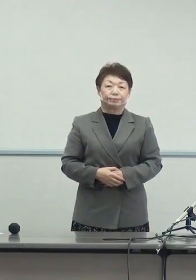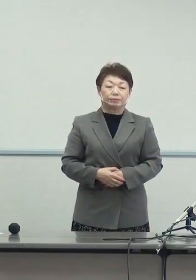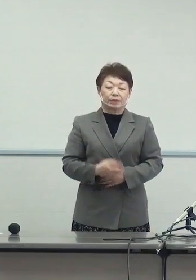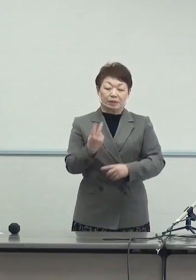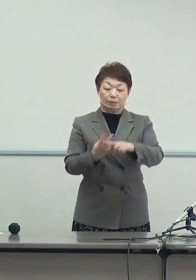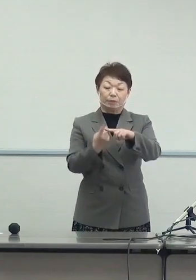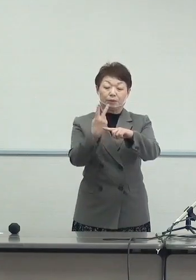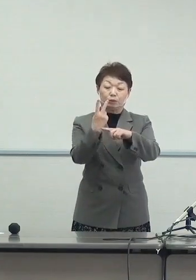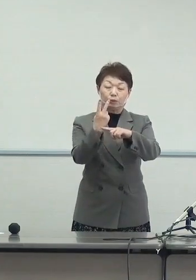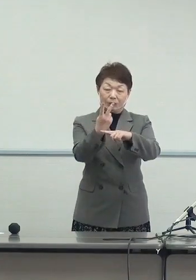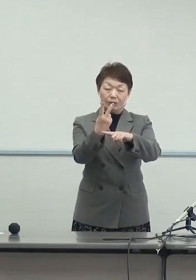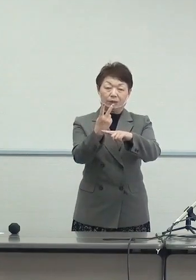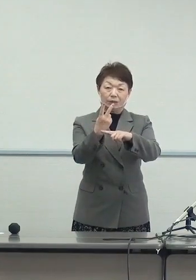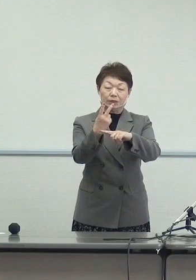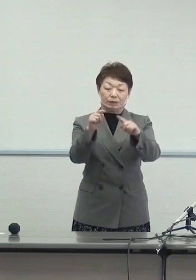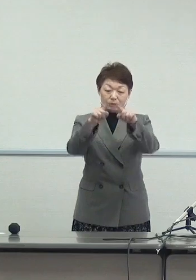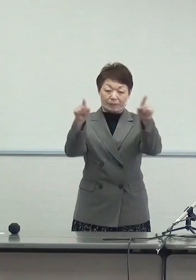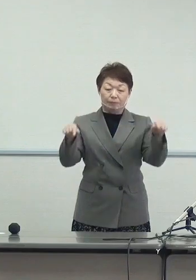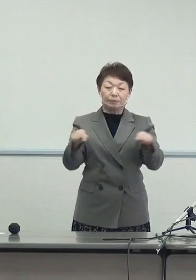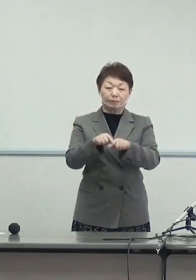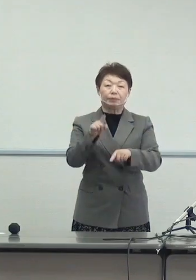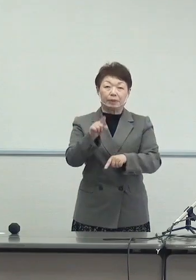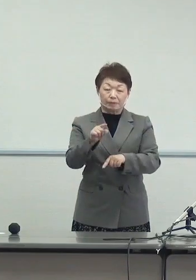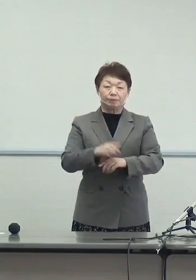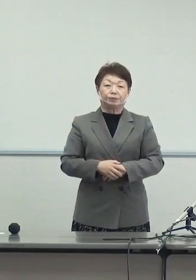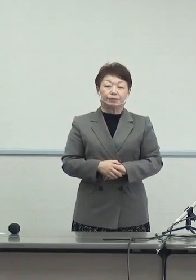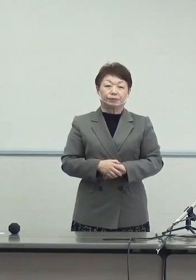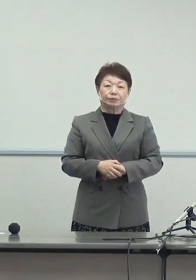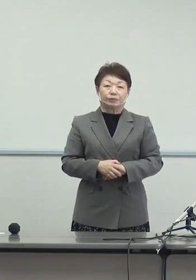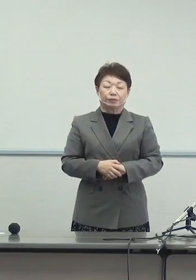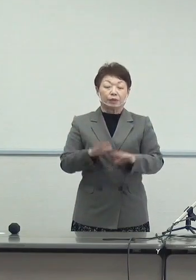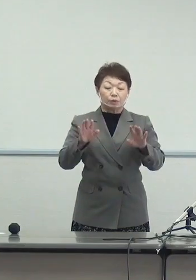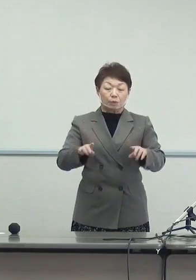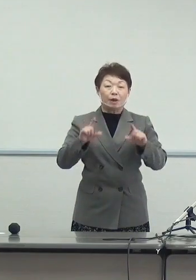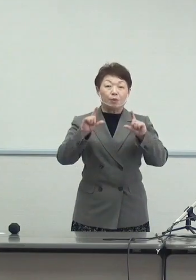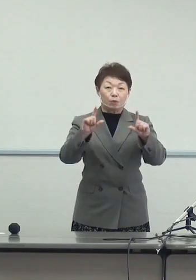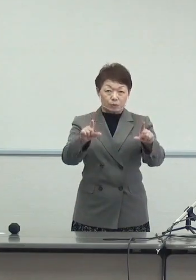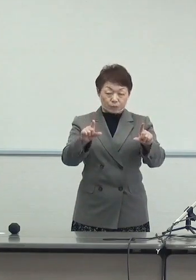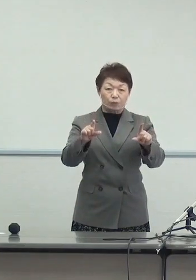2分の2、2枚目にお進みいただいて、本日ご報告申し上げ